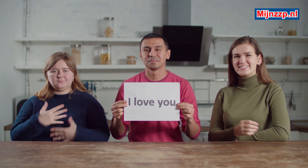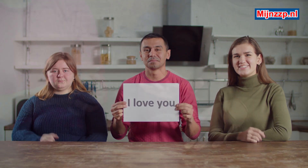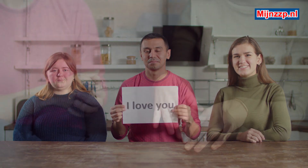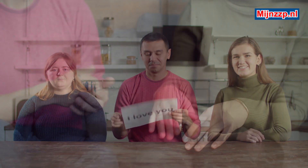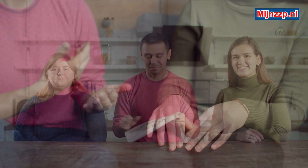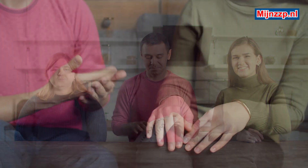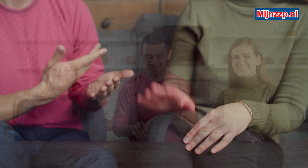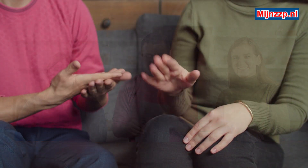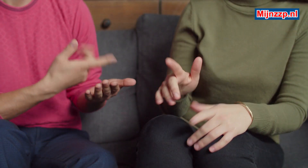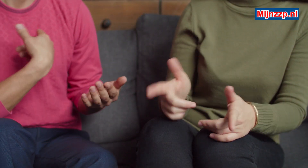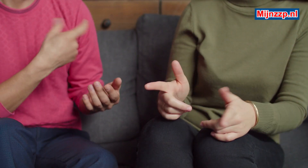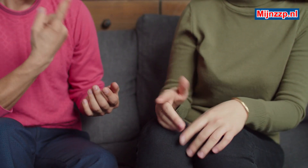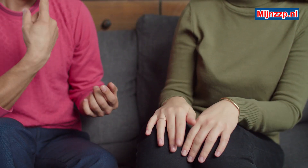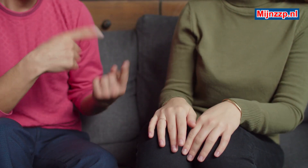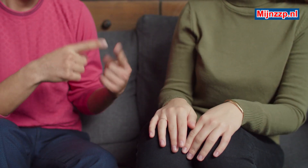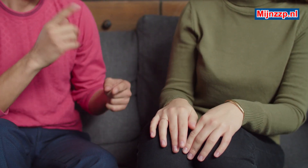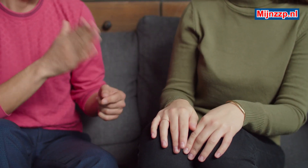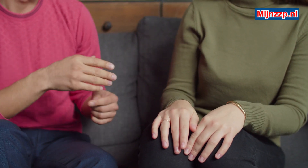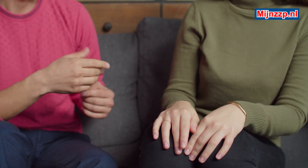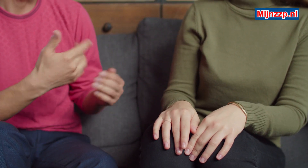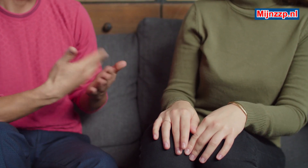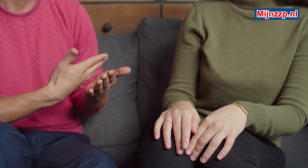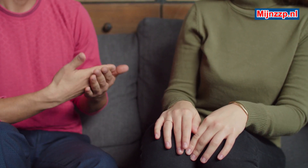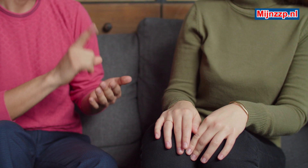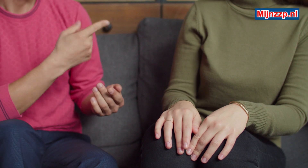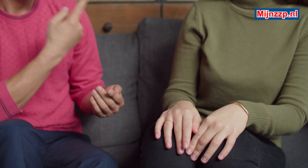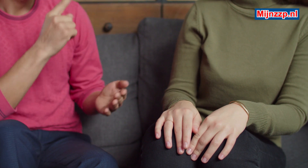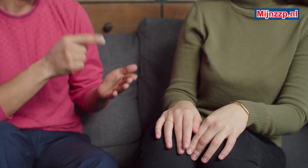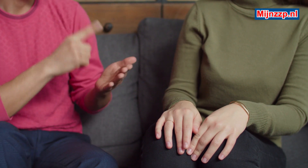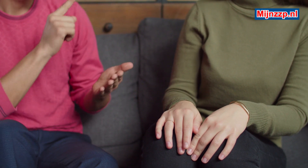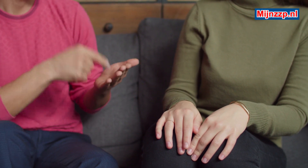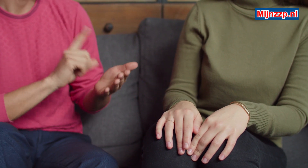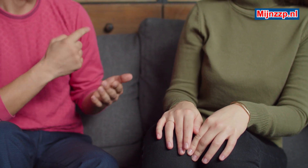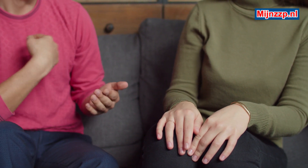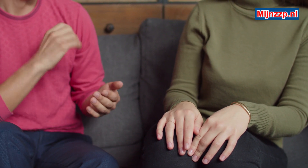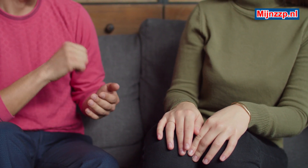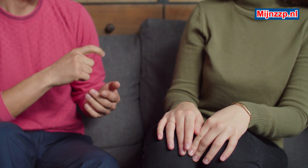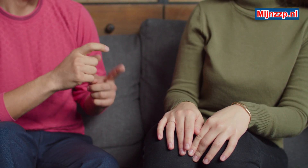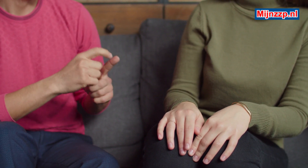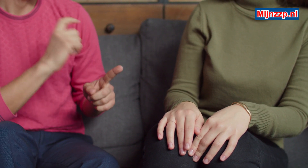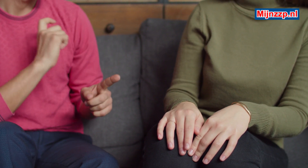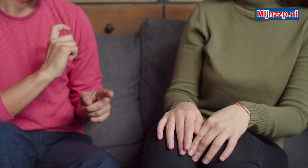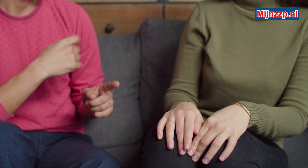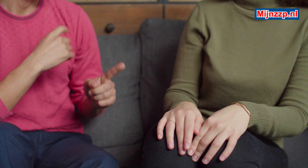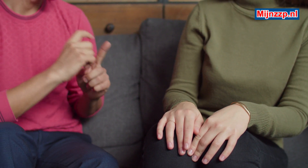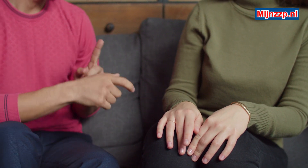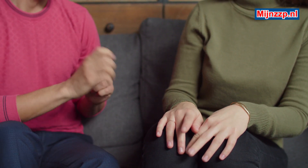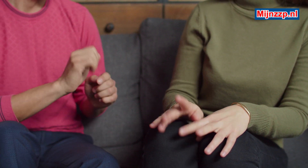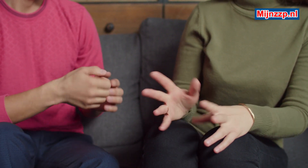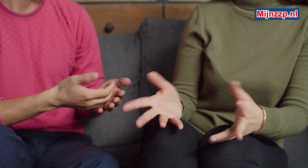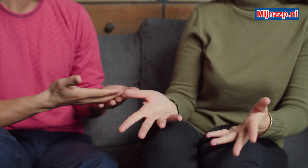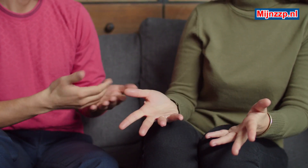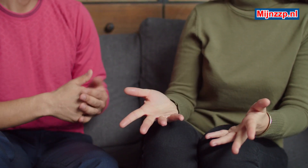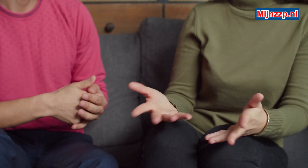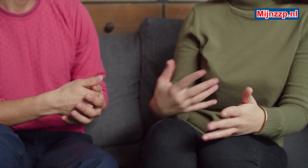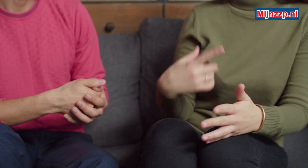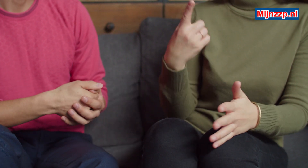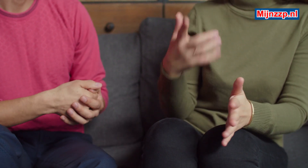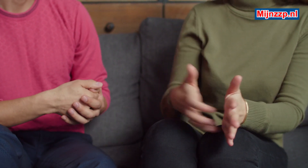separate Geste verwendet, da ein Gebärdensprachdolmetscher mit verschiedenen Gästen arbeitet und eine Struktur des visuellen Textes